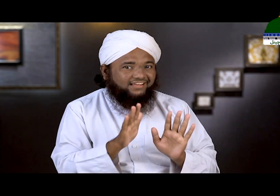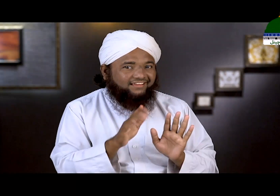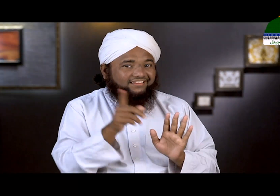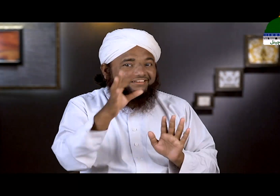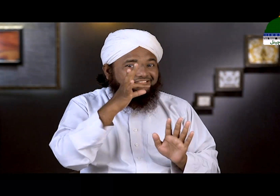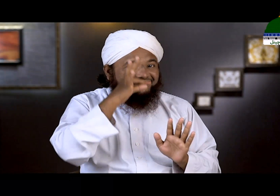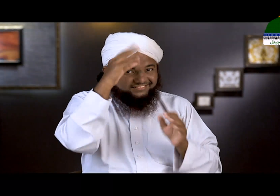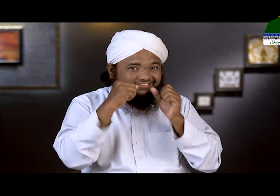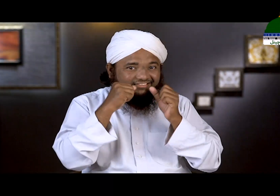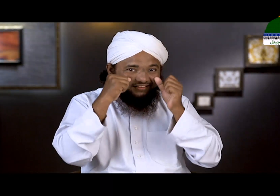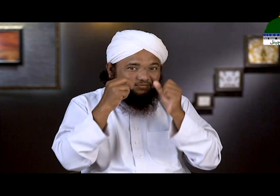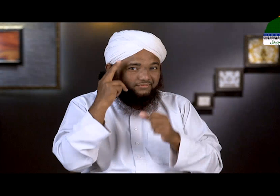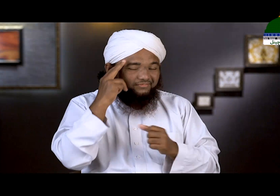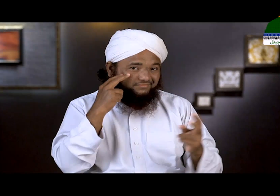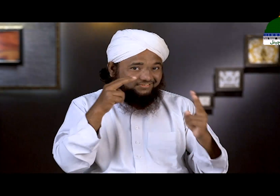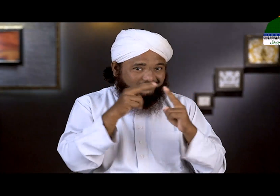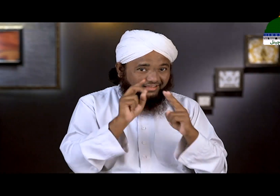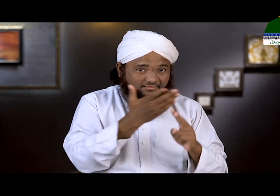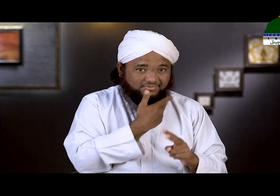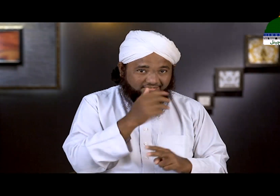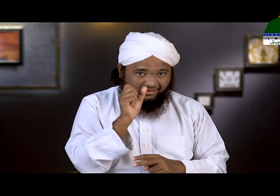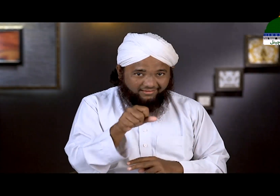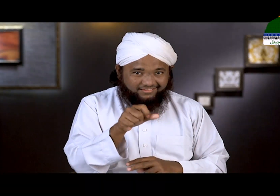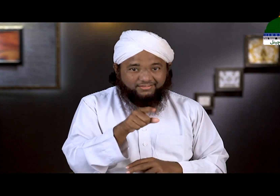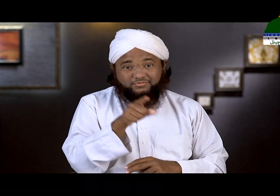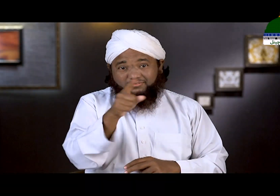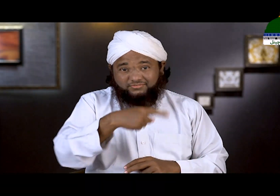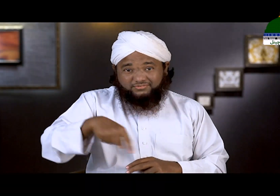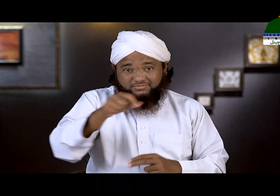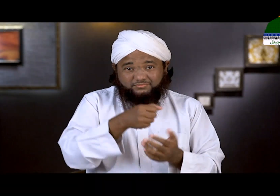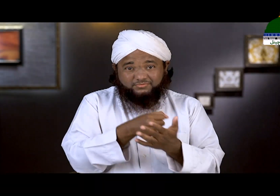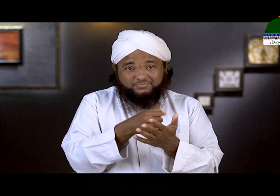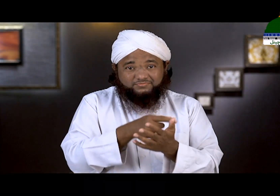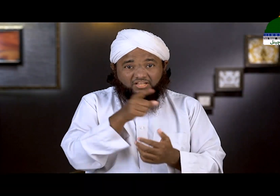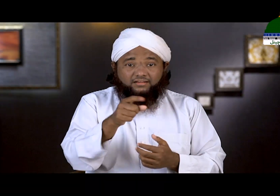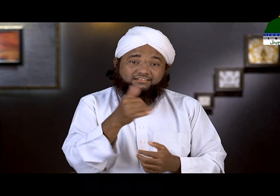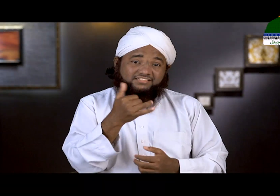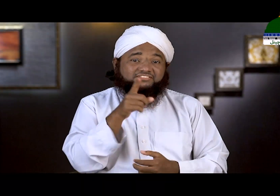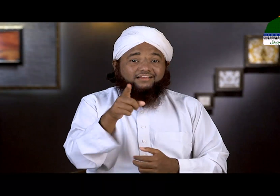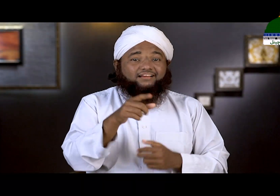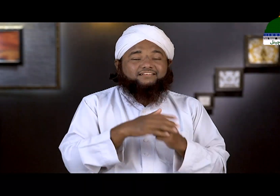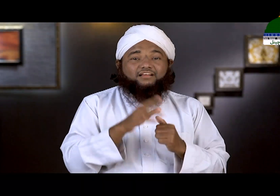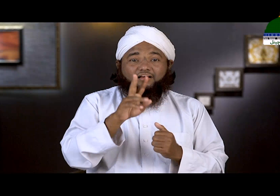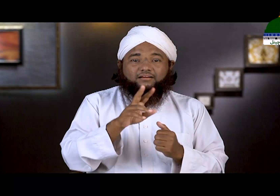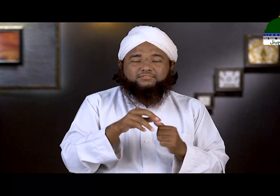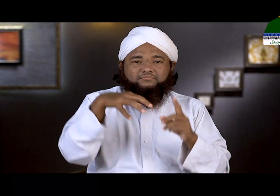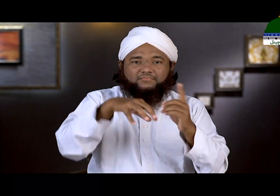مقصرین یعنی درود پاک کی کثرت کرنے والوں پر یہاں تک کرم ہو جاتا ہے کہ بیداری میں ہی لذت دیدار